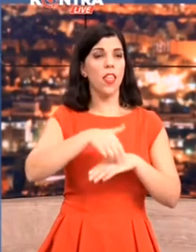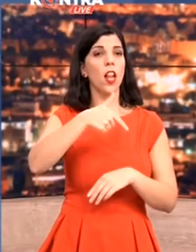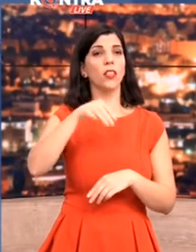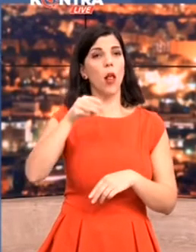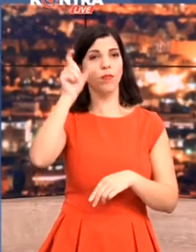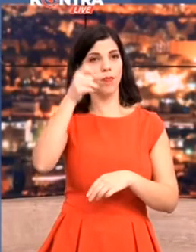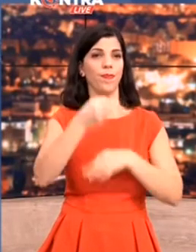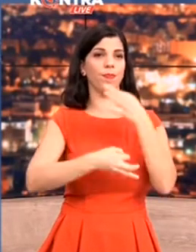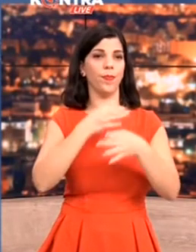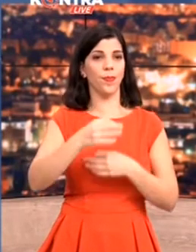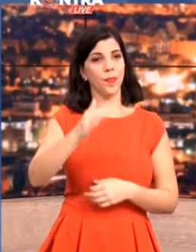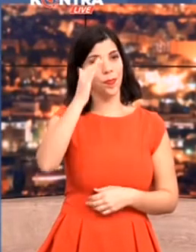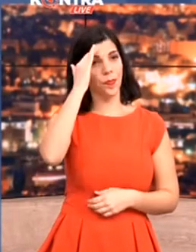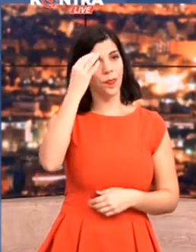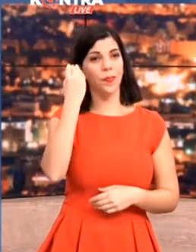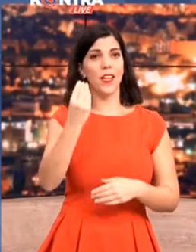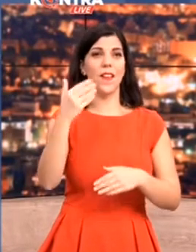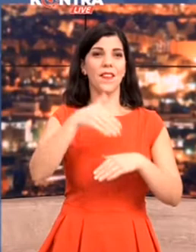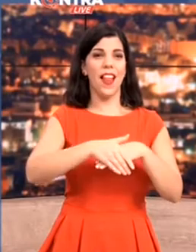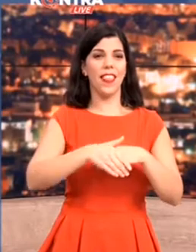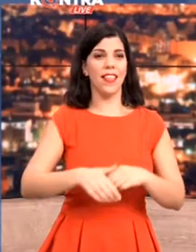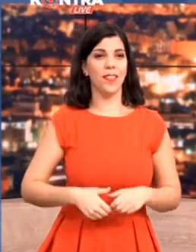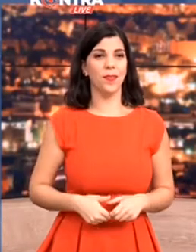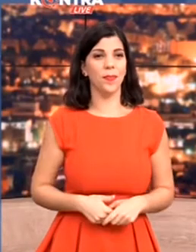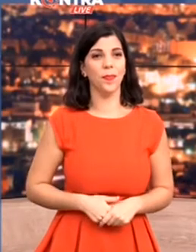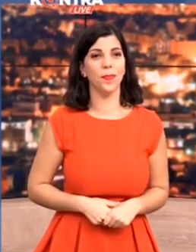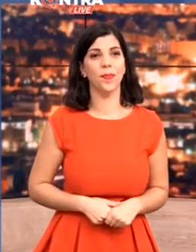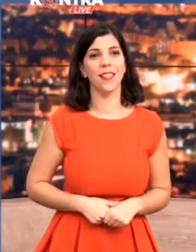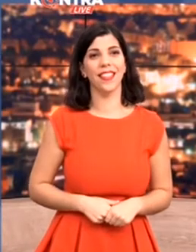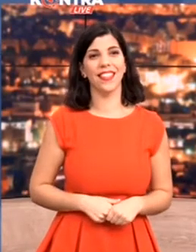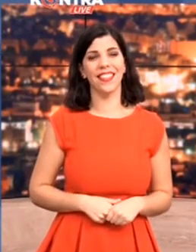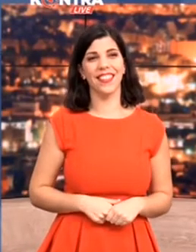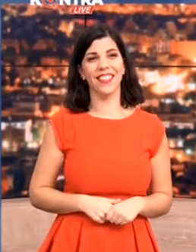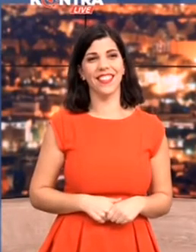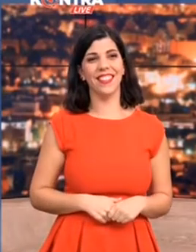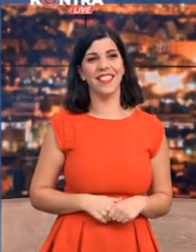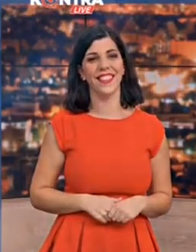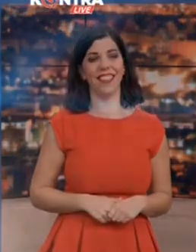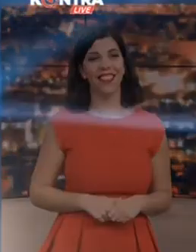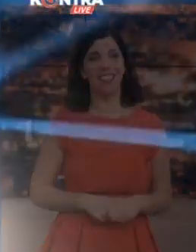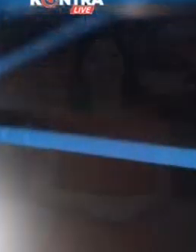αναλυτικά στο κεντρικό δελτίο ειδήσεων του Κόντρα στις 10 με τον Γιώργο Μελιγκόνη. Καλό σας βράδυ.